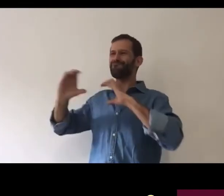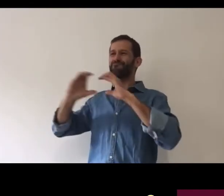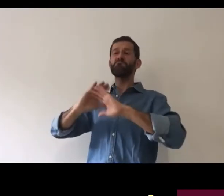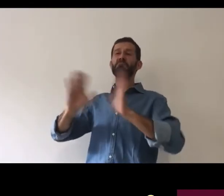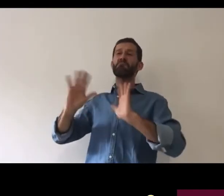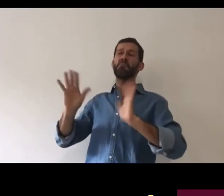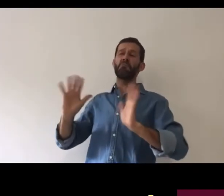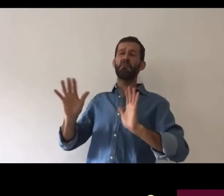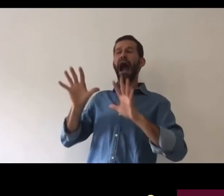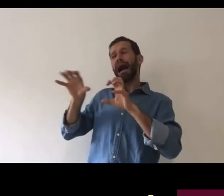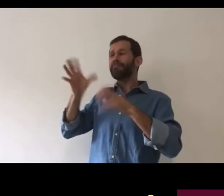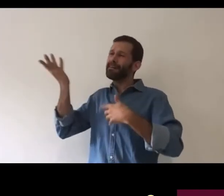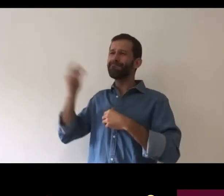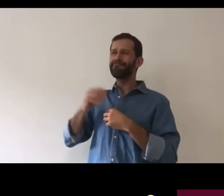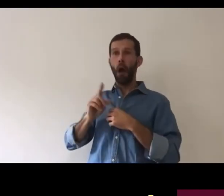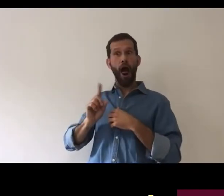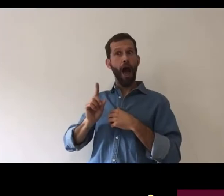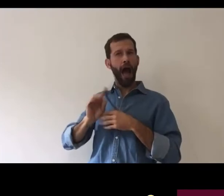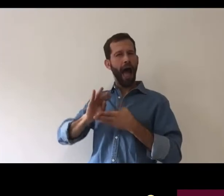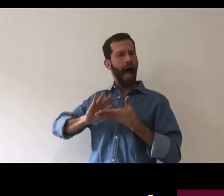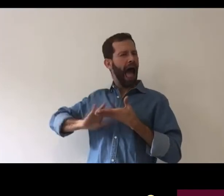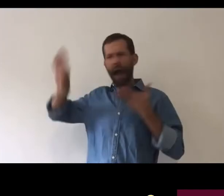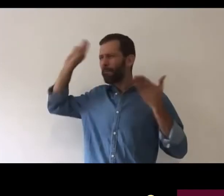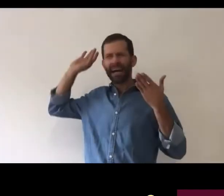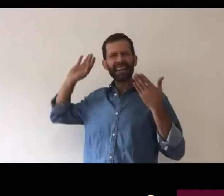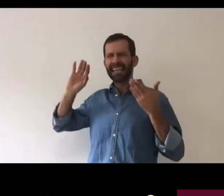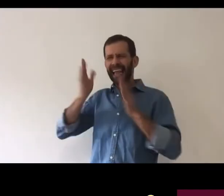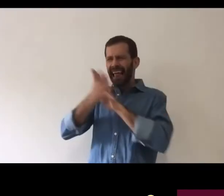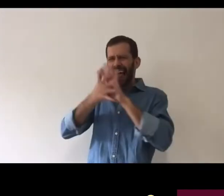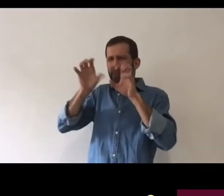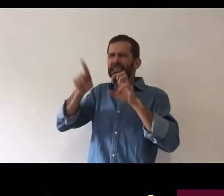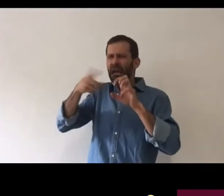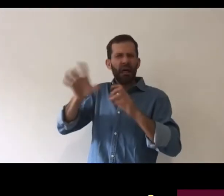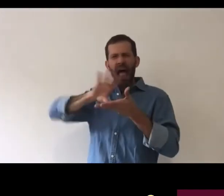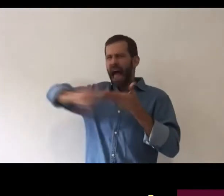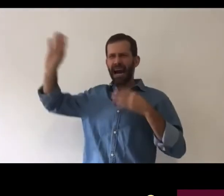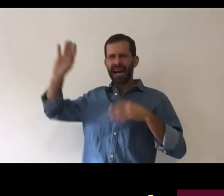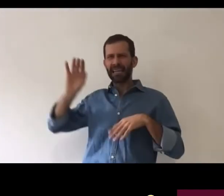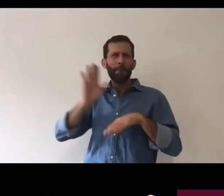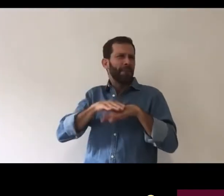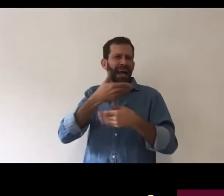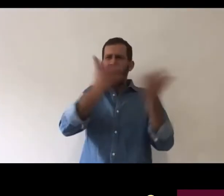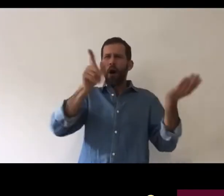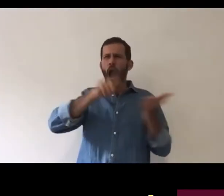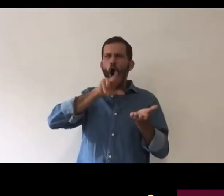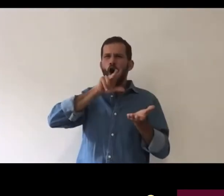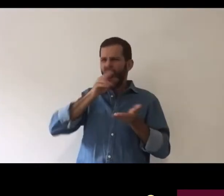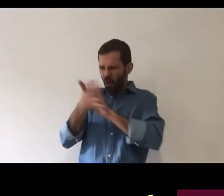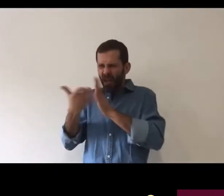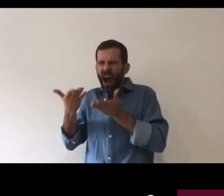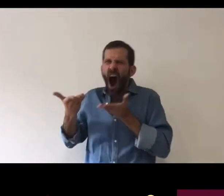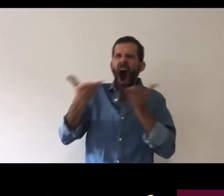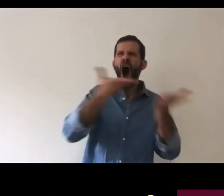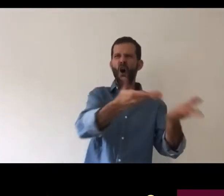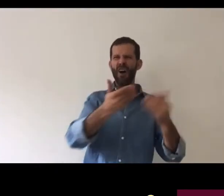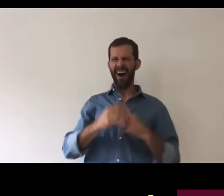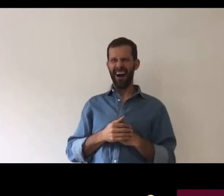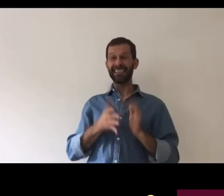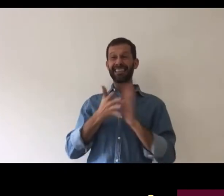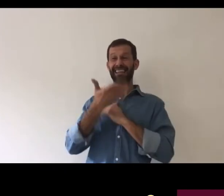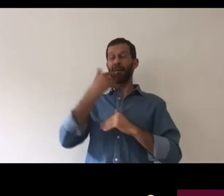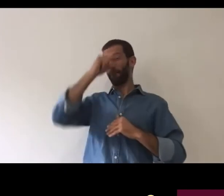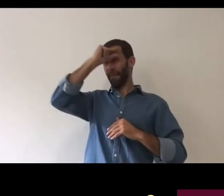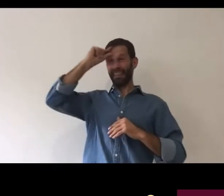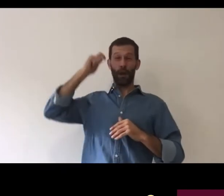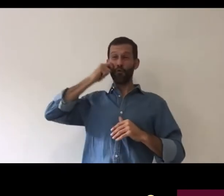Evidentemente son útiles para personas oyentes, para el aprendizaje de una segunda lengua, pero también para las personas sordas. Para cualquier persona